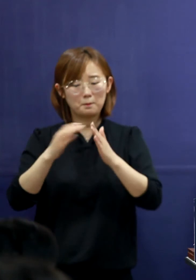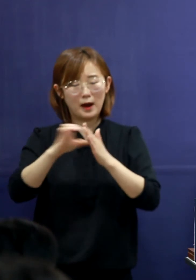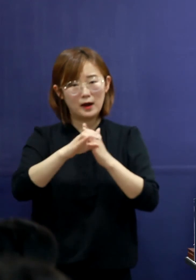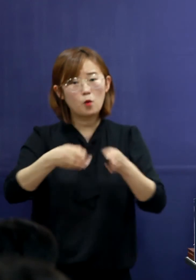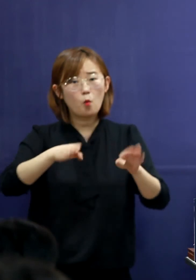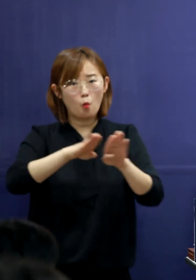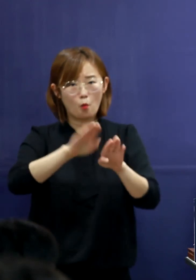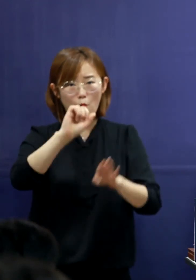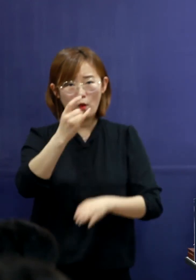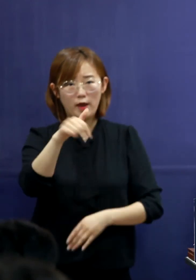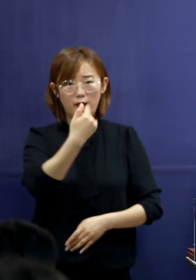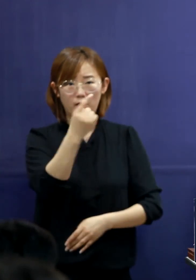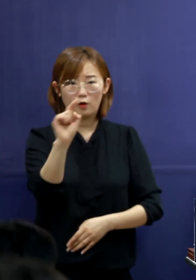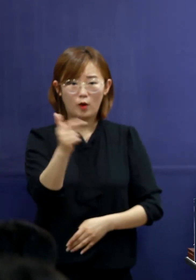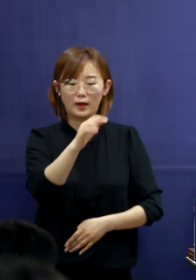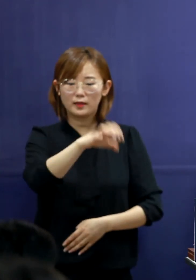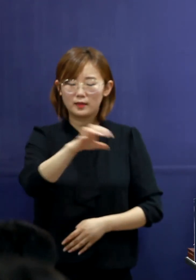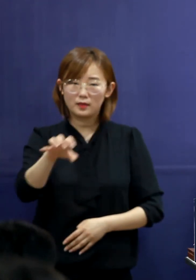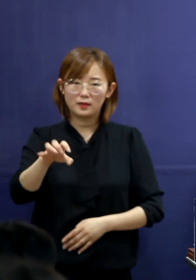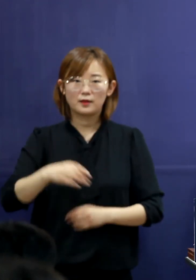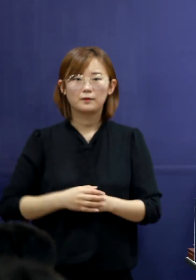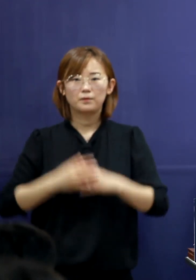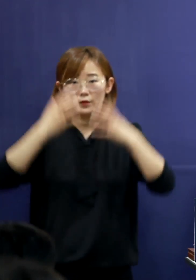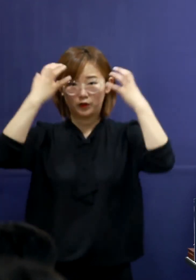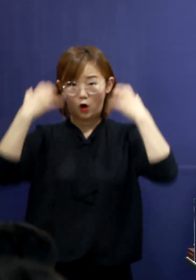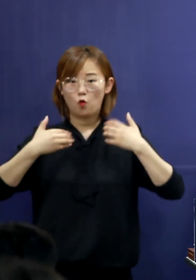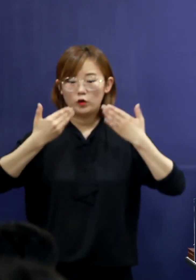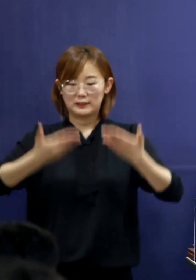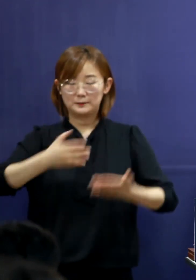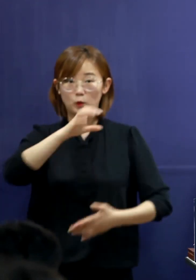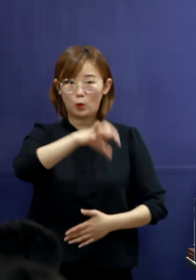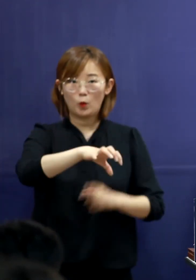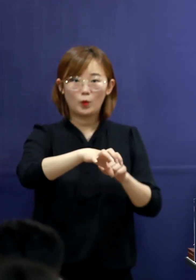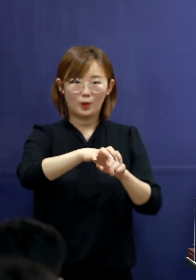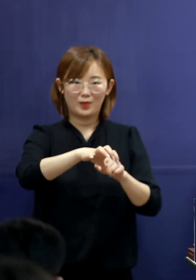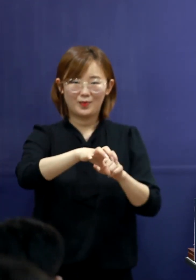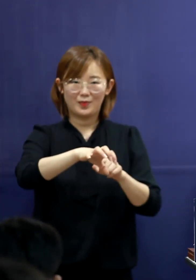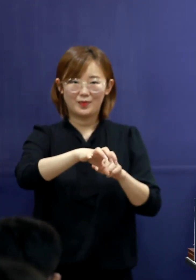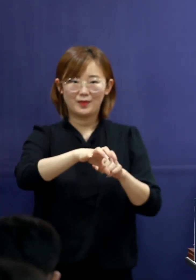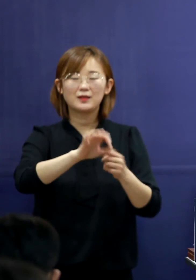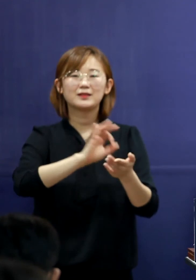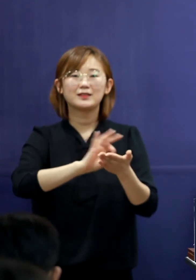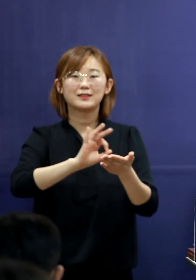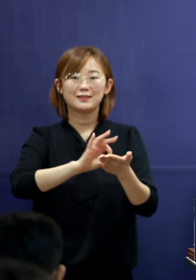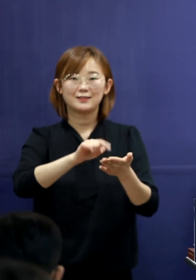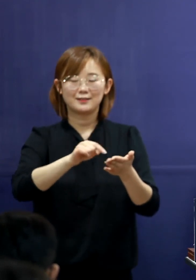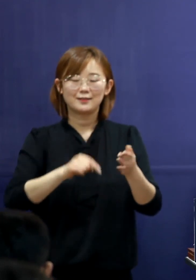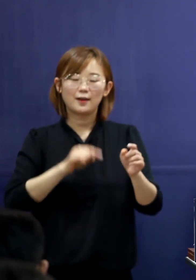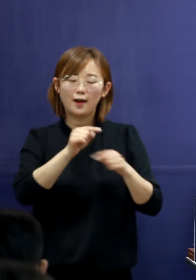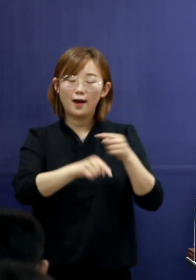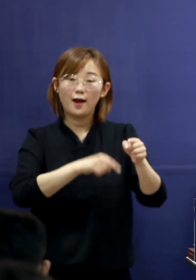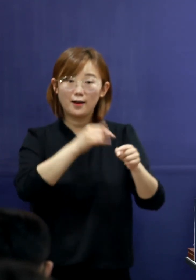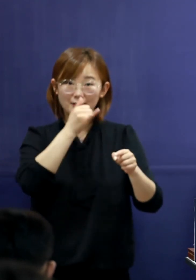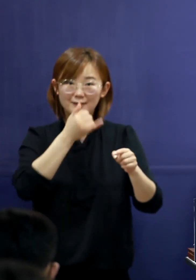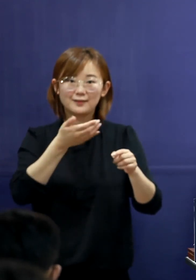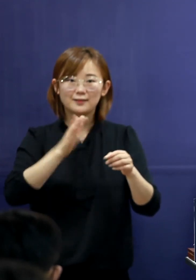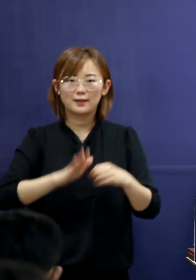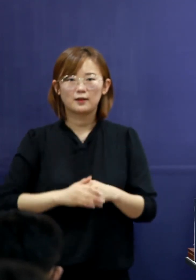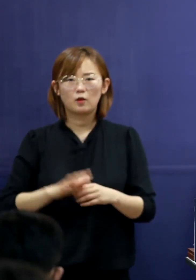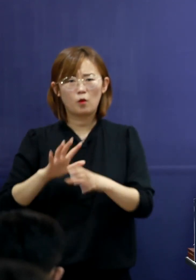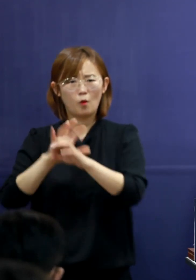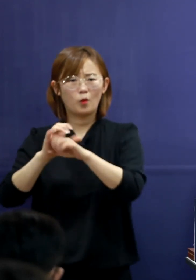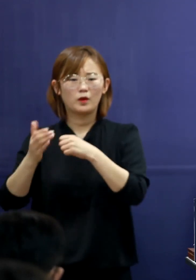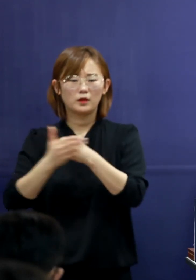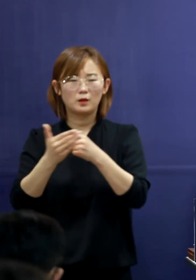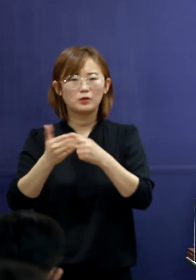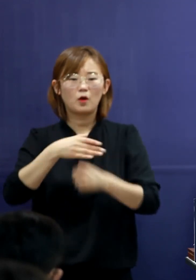무더위 쉼터로 활용을 하고 있는데 지금 코로나 바이러스 때문에 경로당 운영을 지금 못하고 폐쇄를